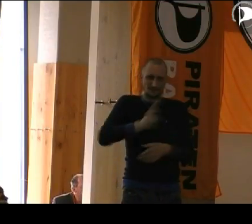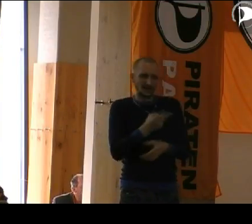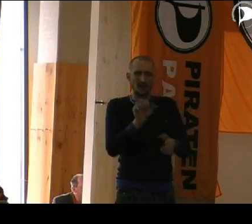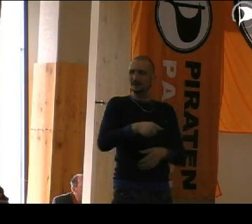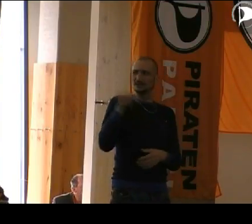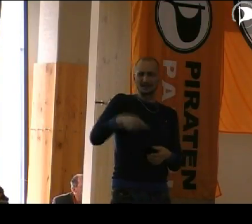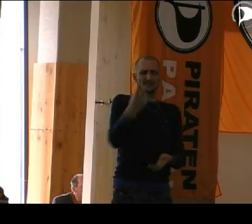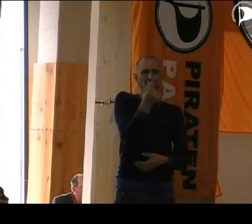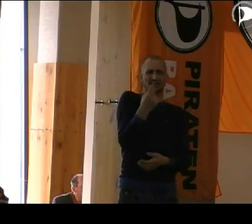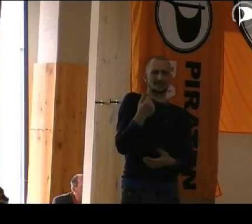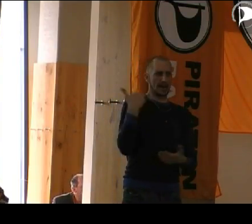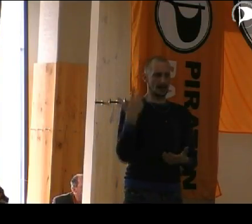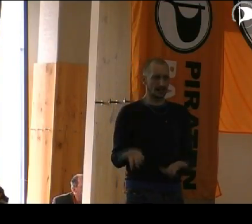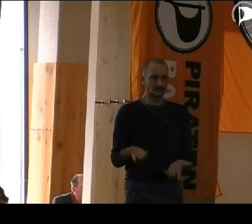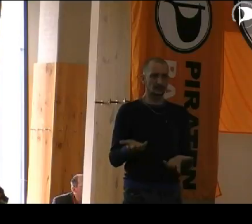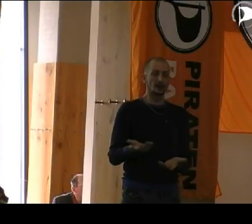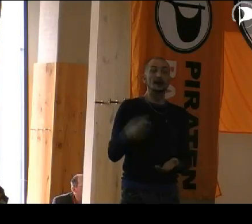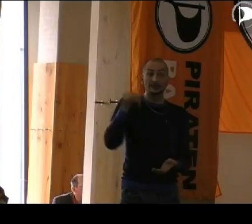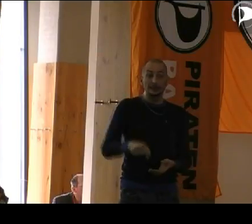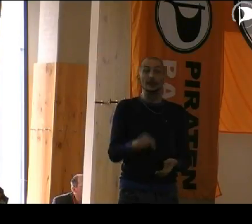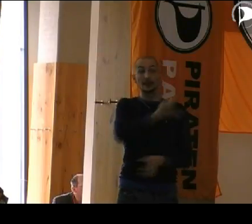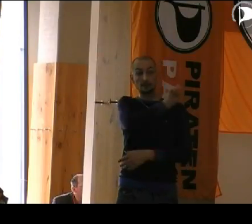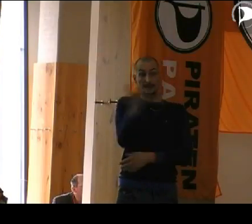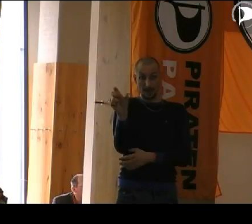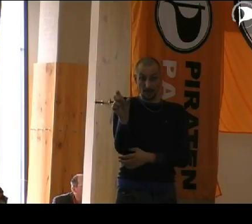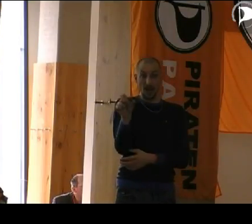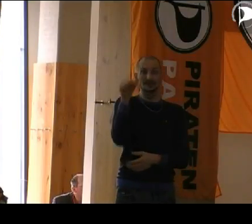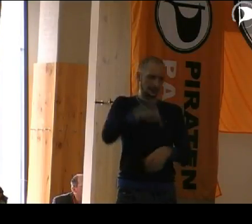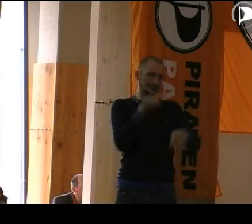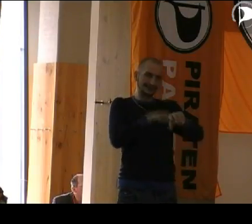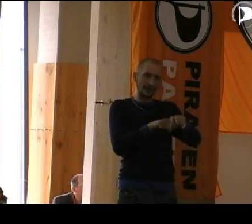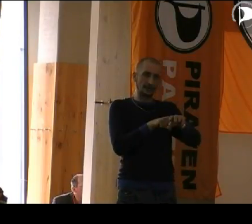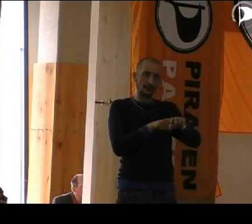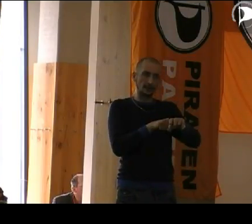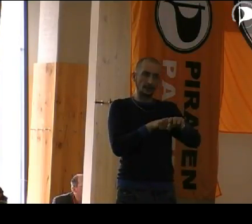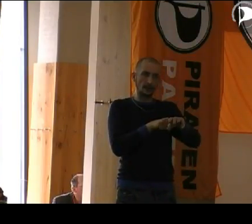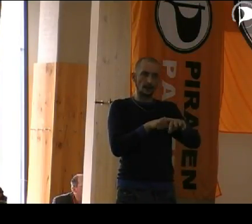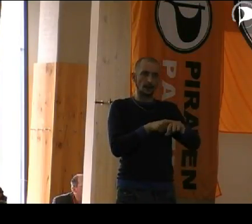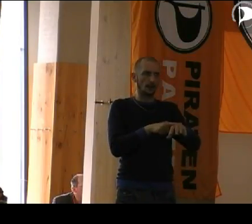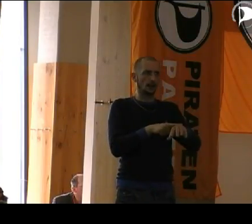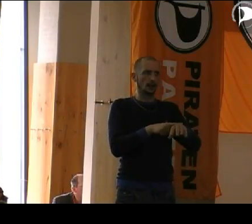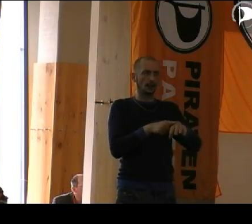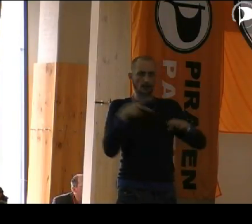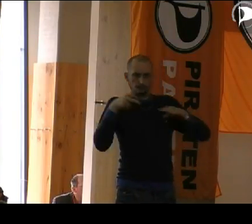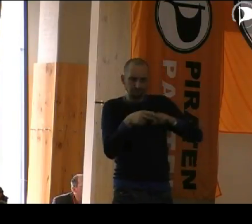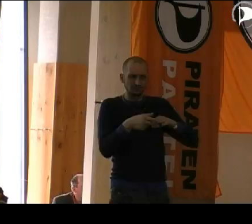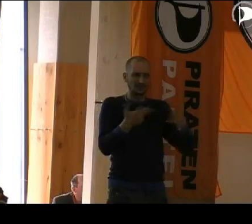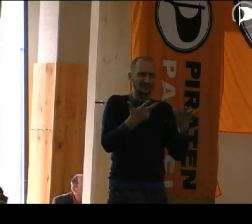passiert sein ist alles so themen prozent überschneidung aufzuhalten